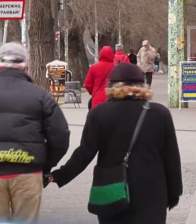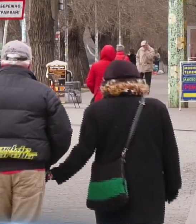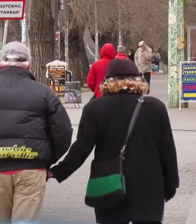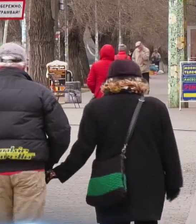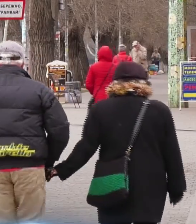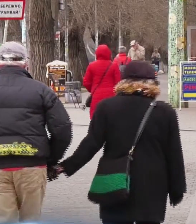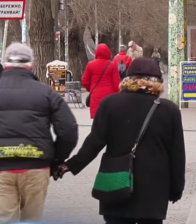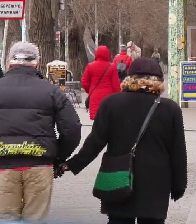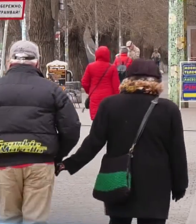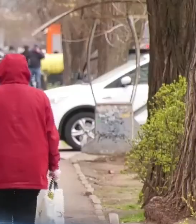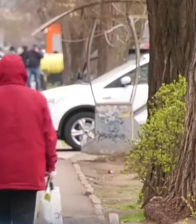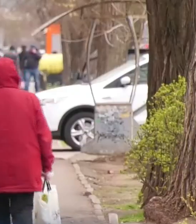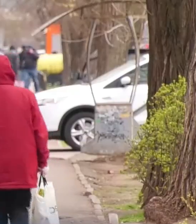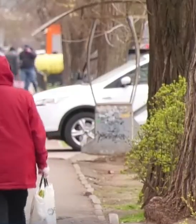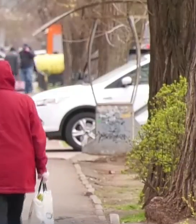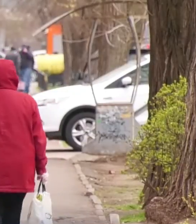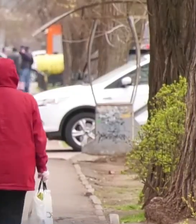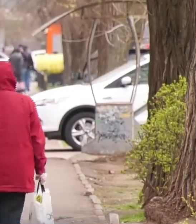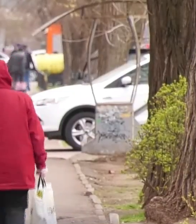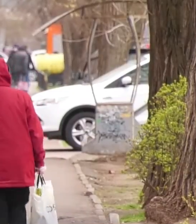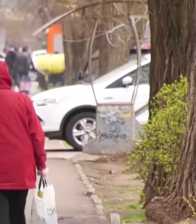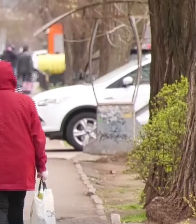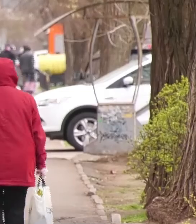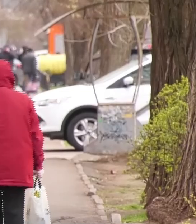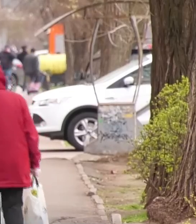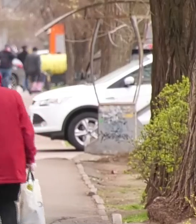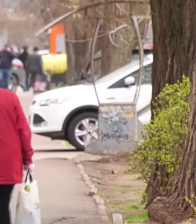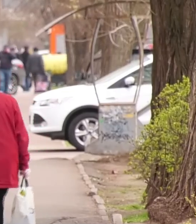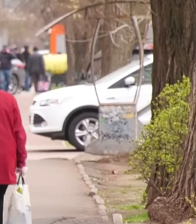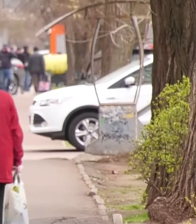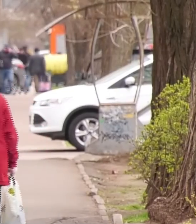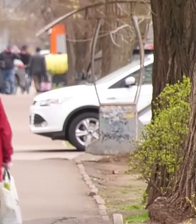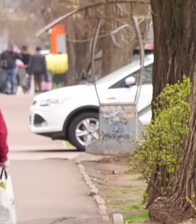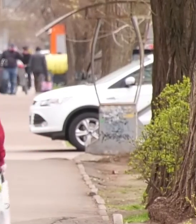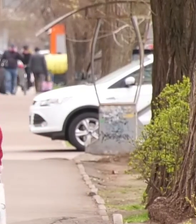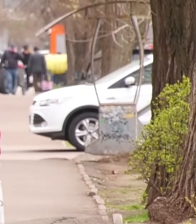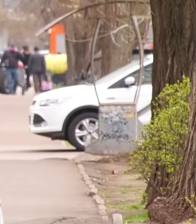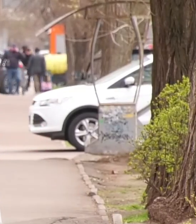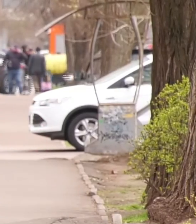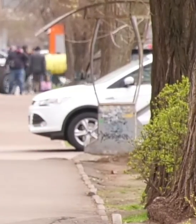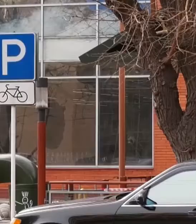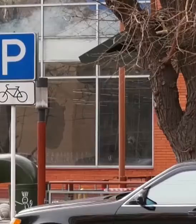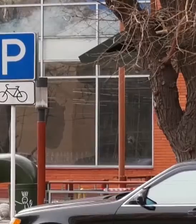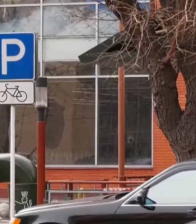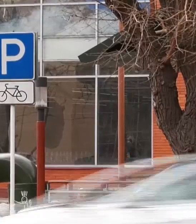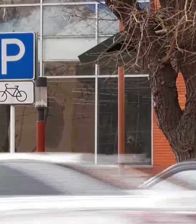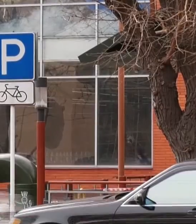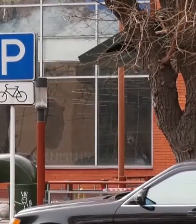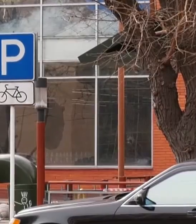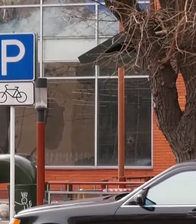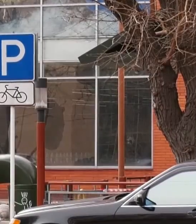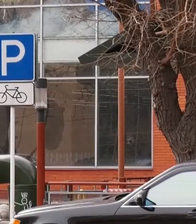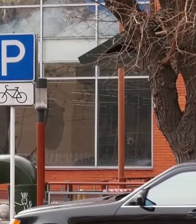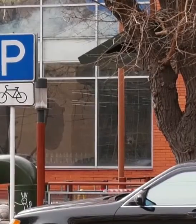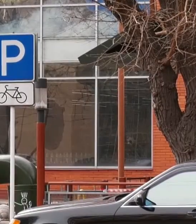21 медпрацівник. П'ятеро людей за добу померли. Загалом в Україні від учора COVID-19 виявили у понад 7